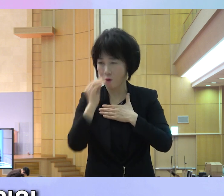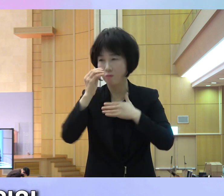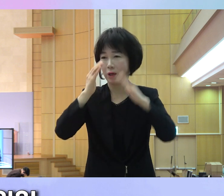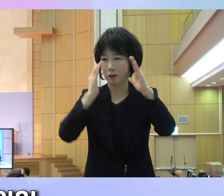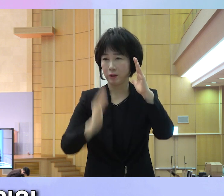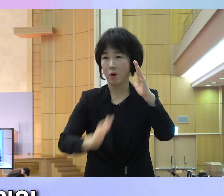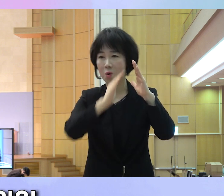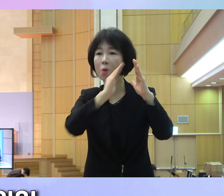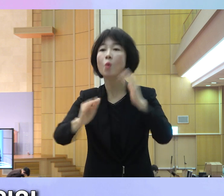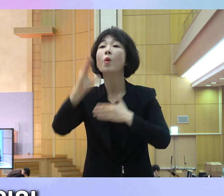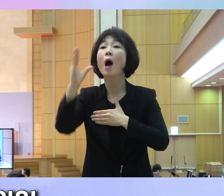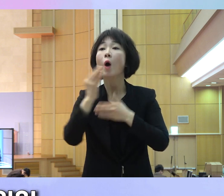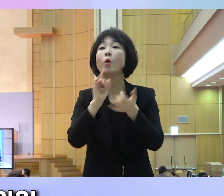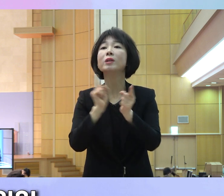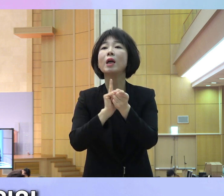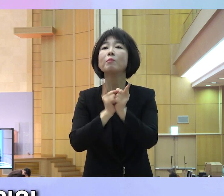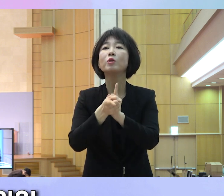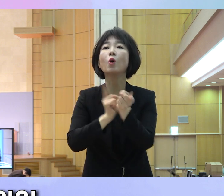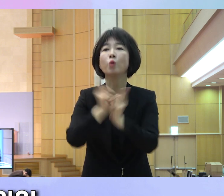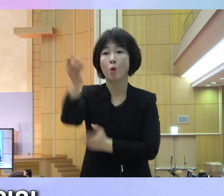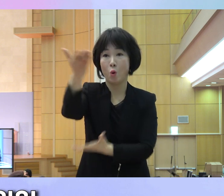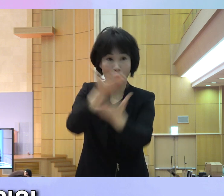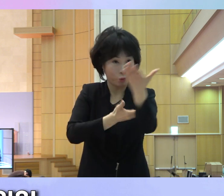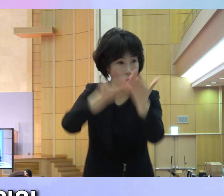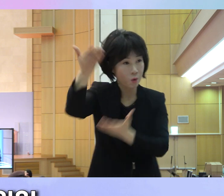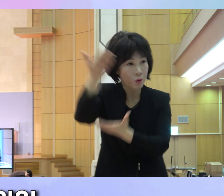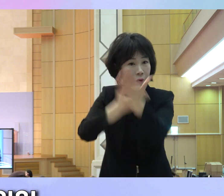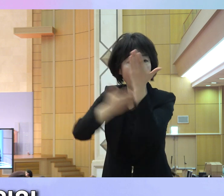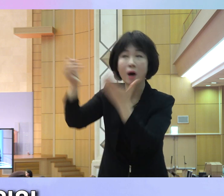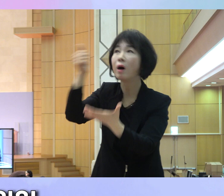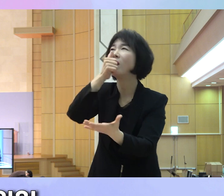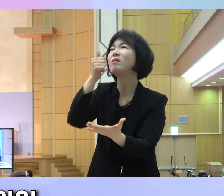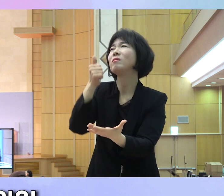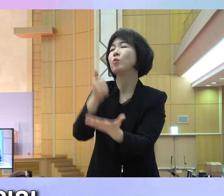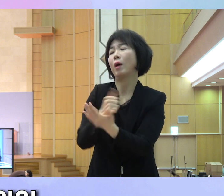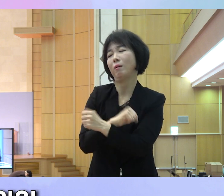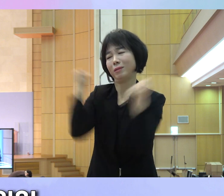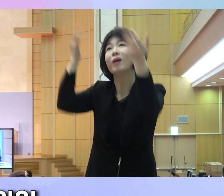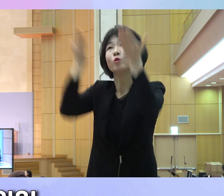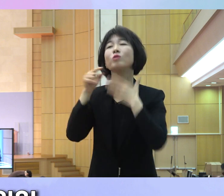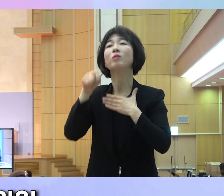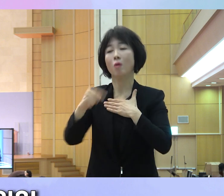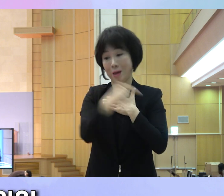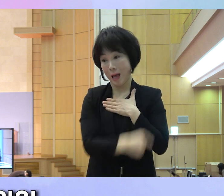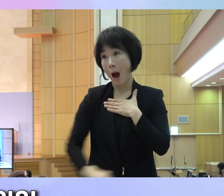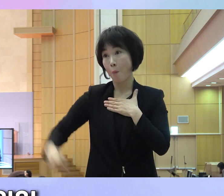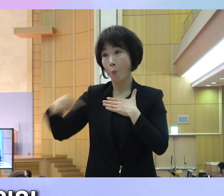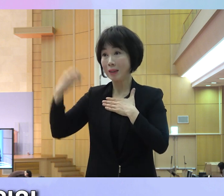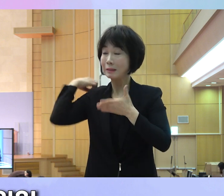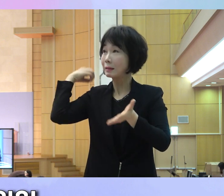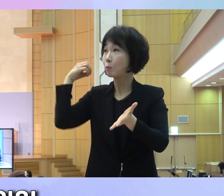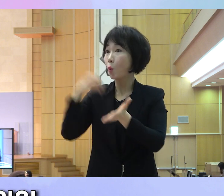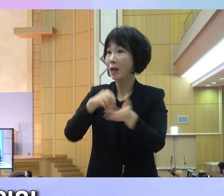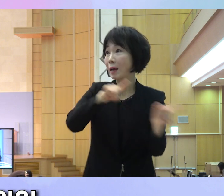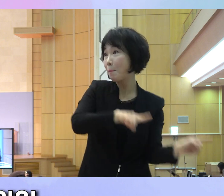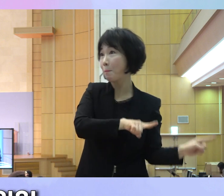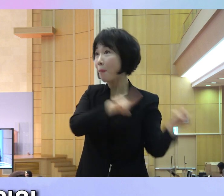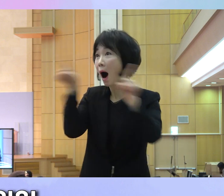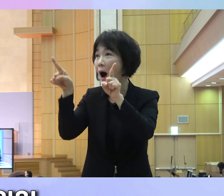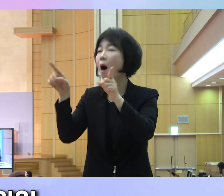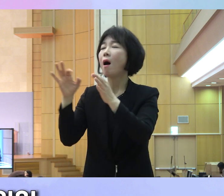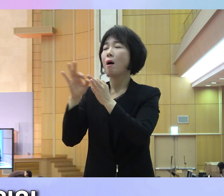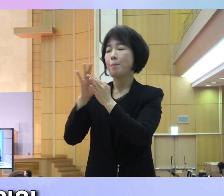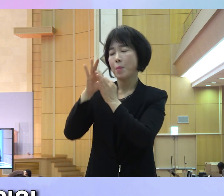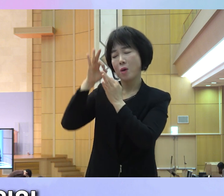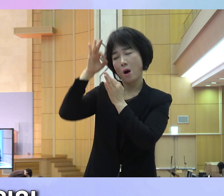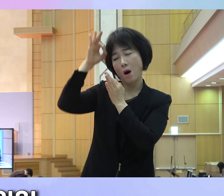믿사오며 거룩한 공회와 성도가 서로 교통하는 것과 죄를 사하여 주시는 것과 몸이